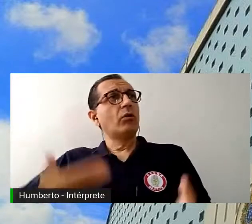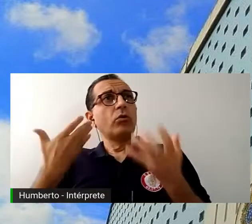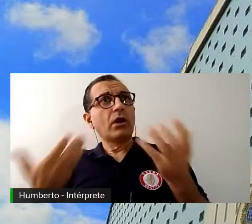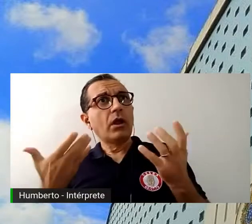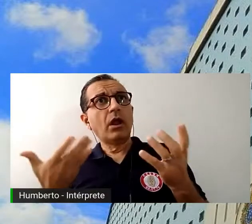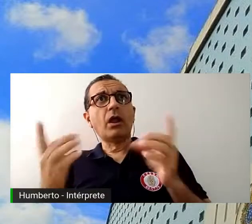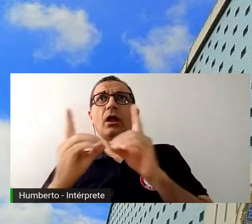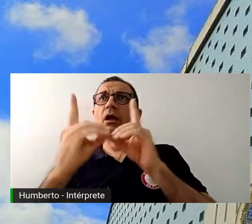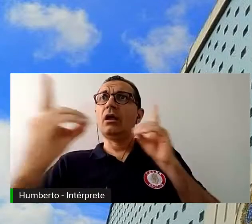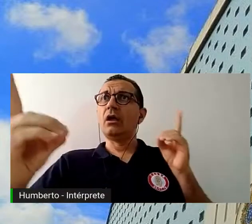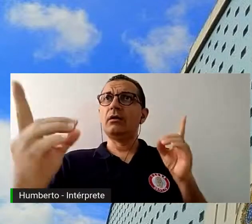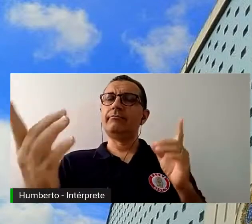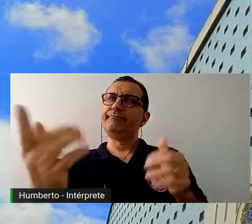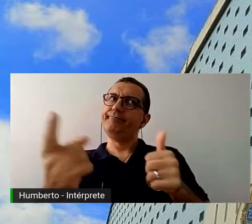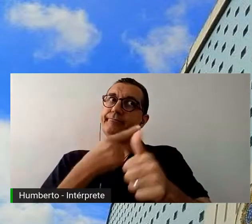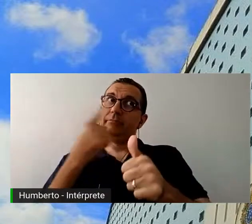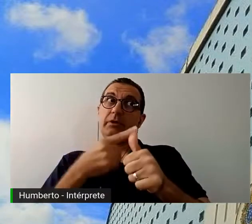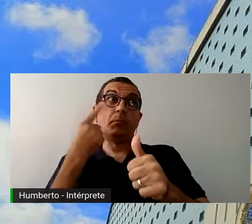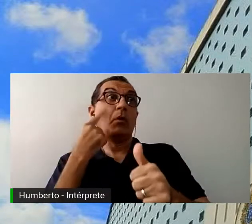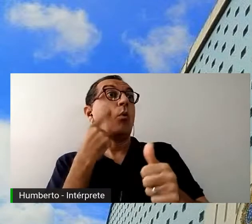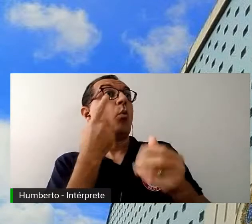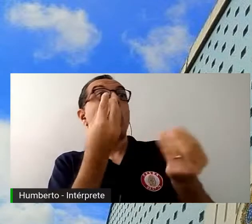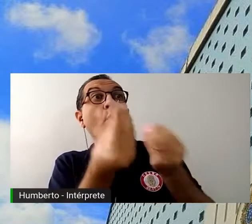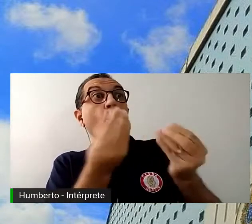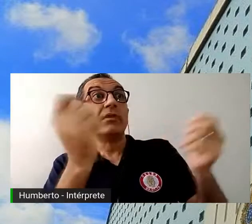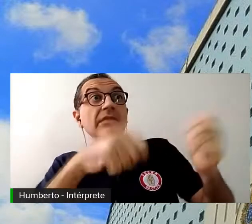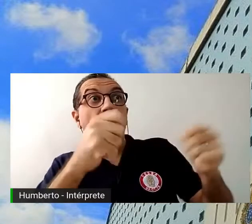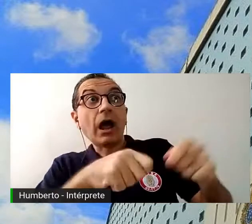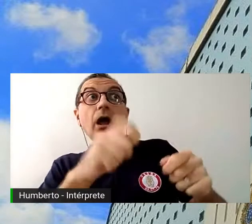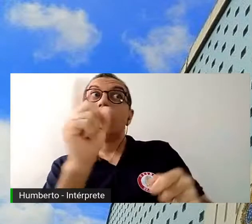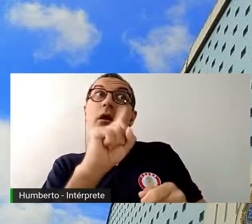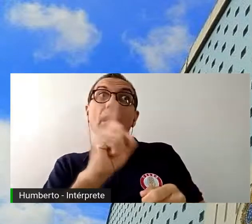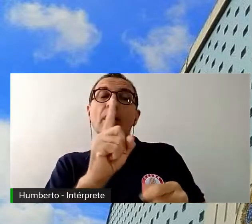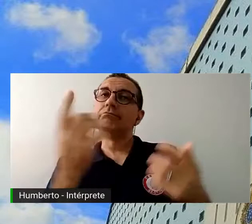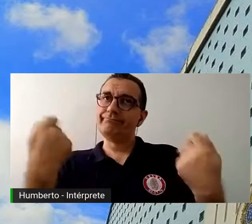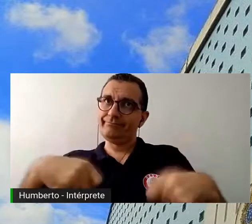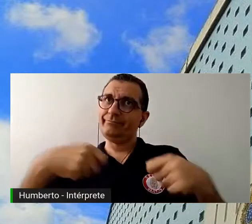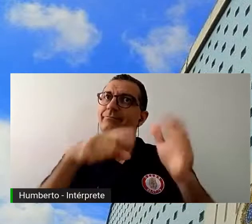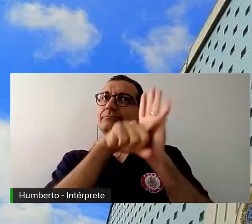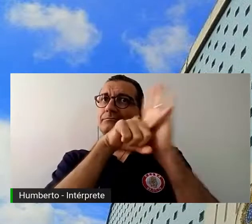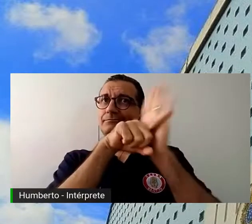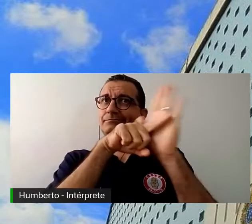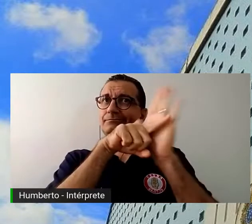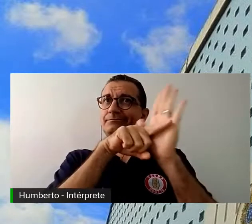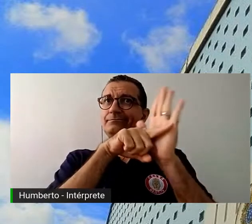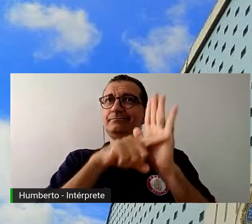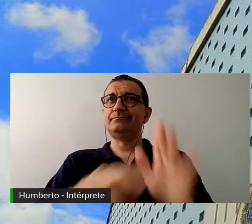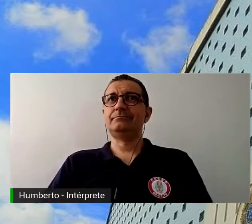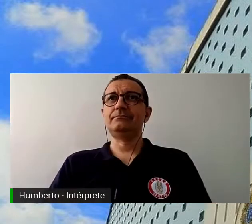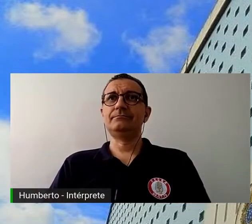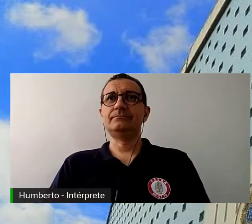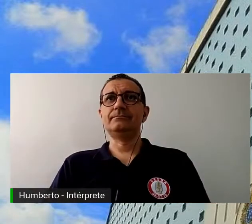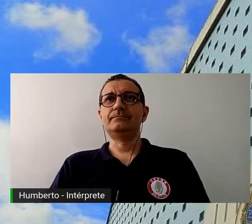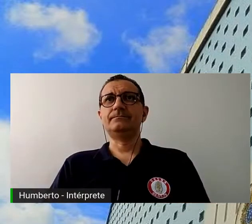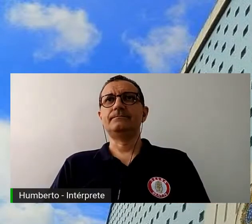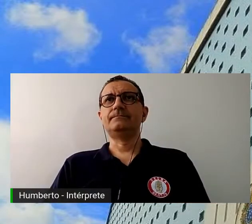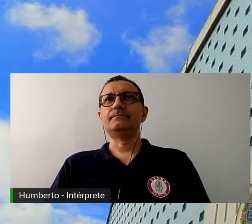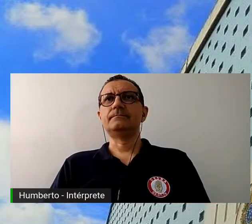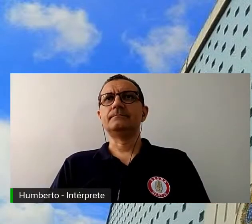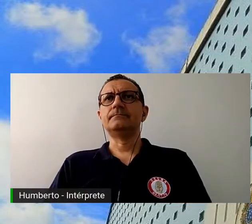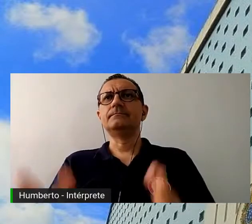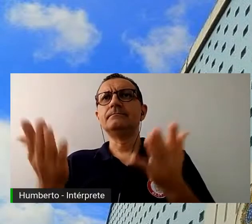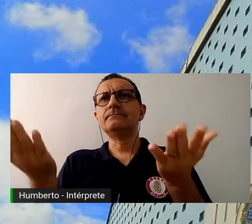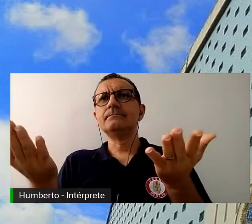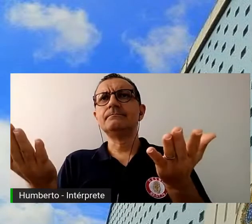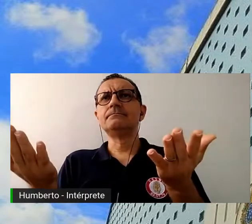das condições. Mas eu quero também considerar essa bela frase, a historicidade do conhecimento. O que que